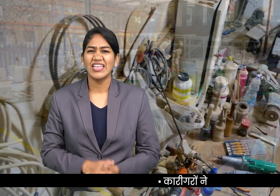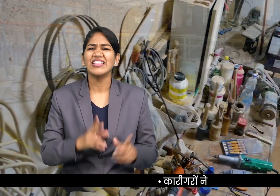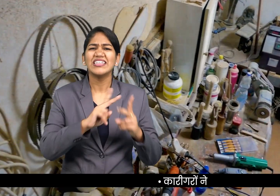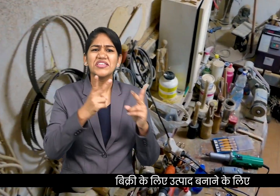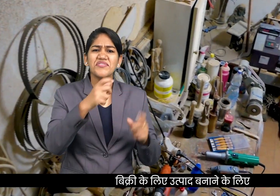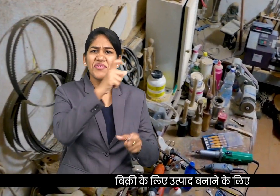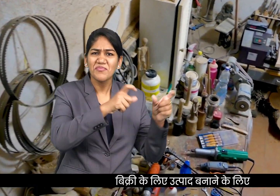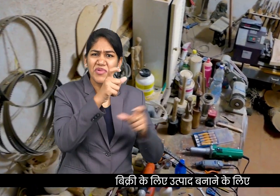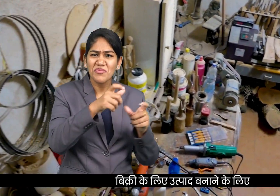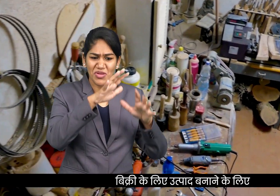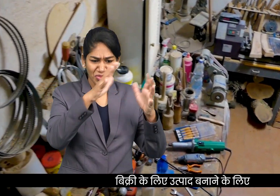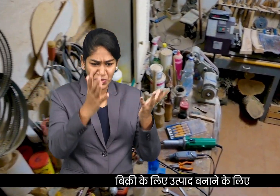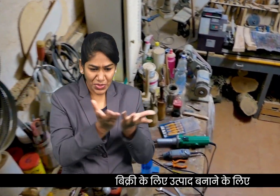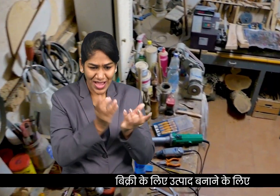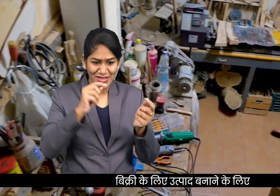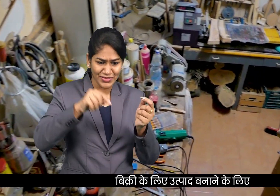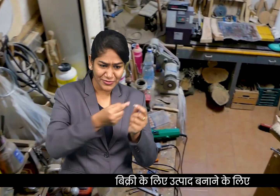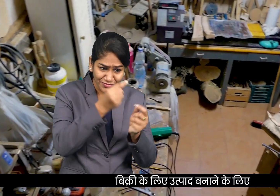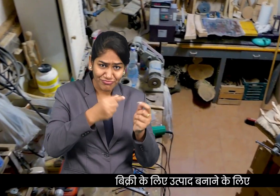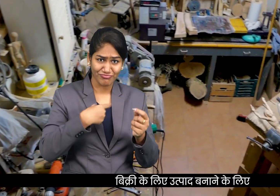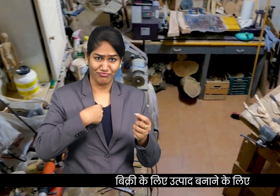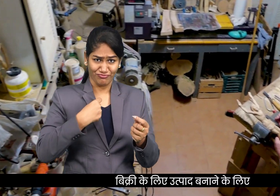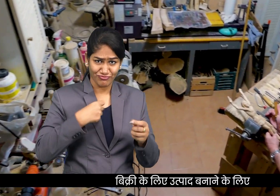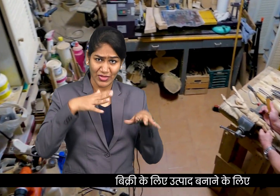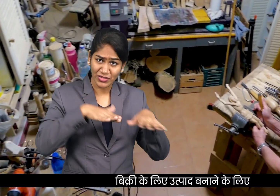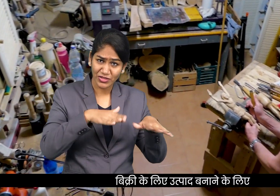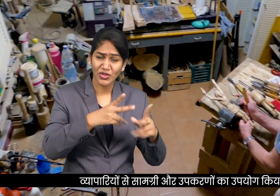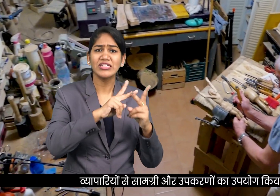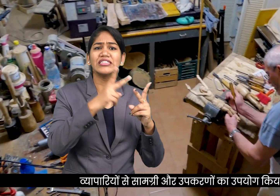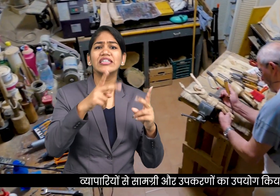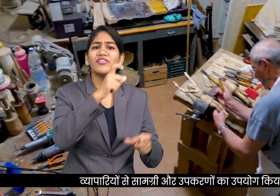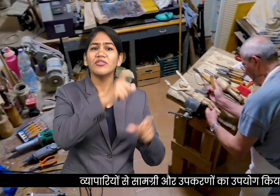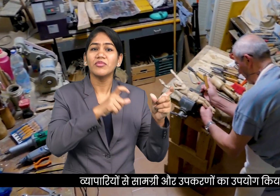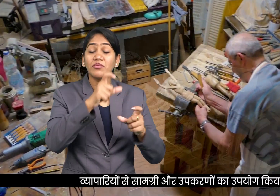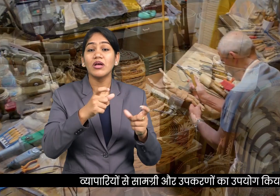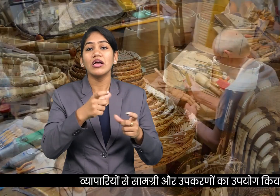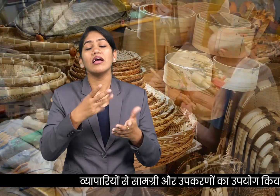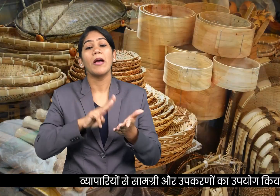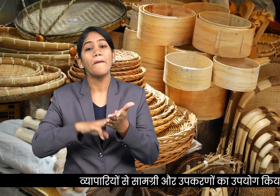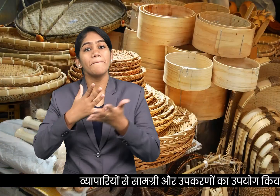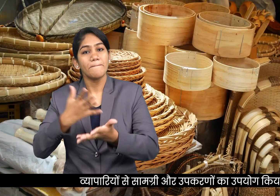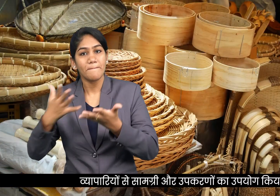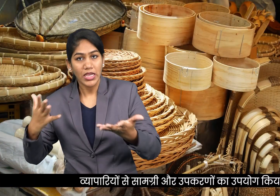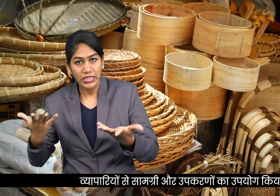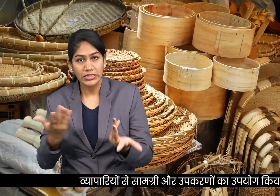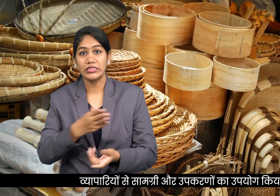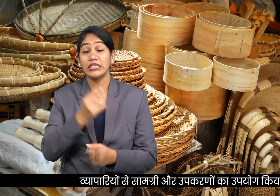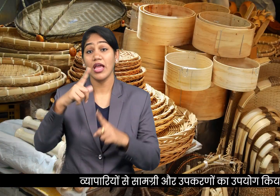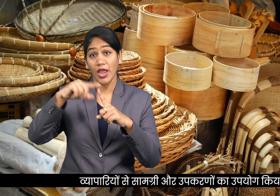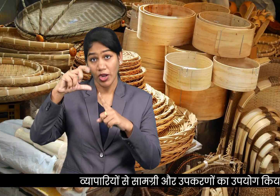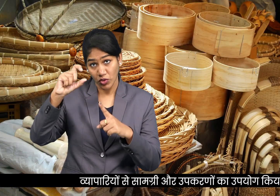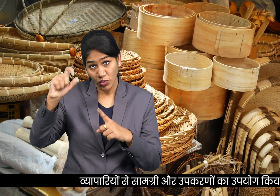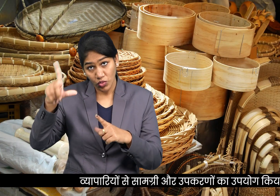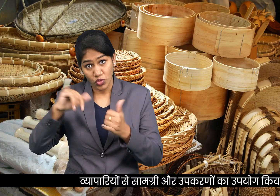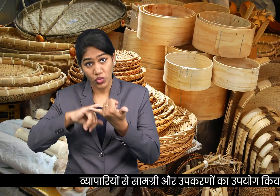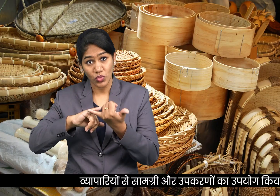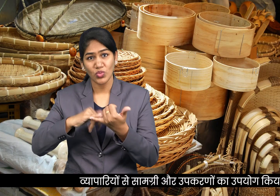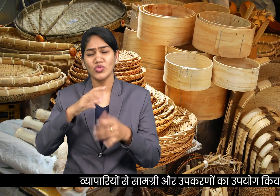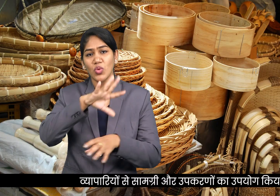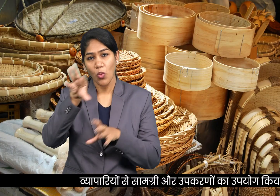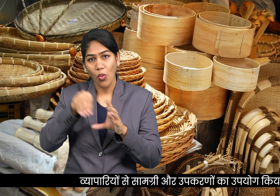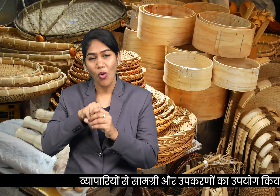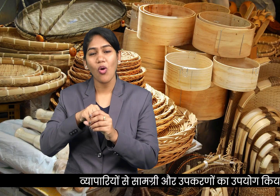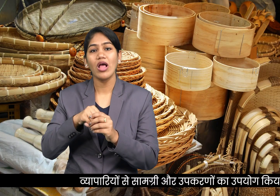कारीगरों ने बिक्री के लिए उत्पाद बनाने के लिए व्यापारियों से सामग्री और उपकरणों का उपयोग